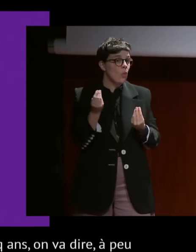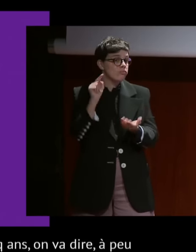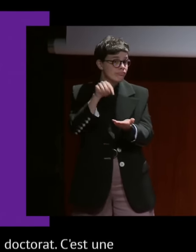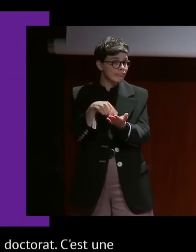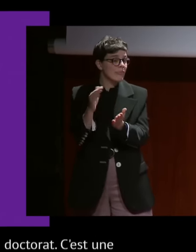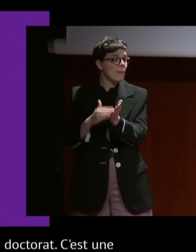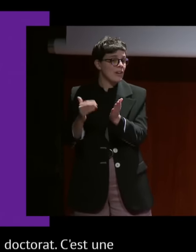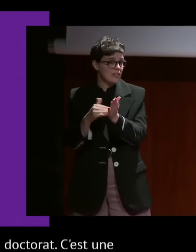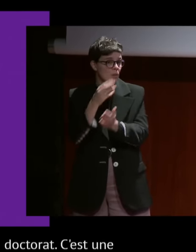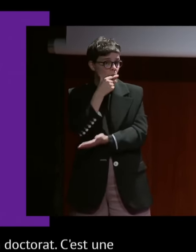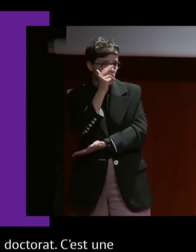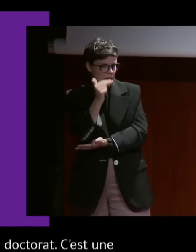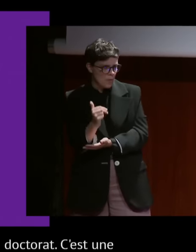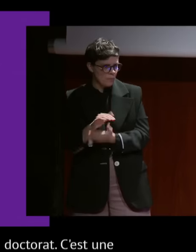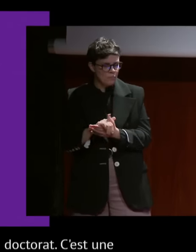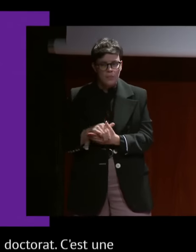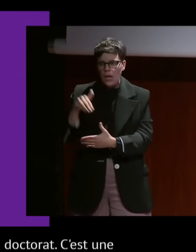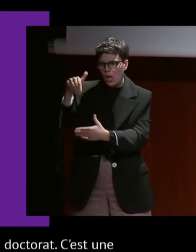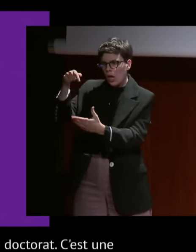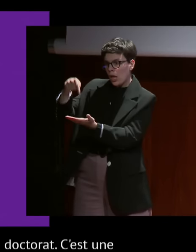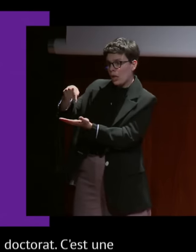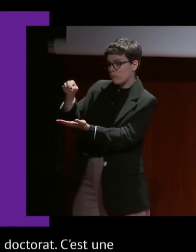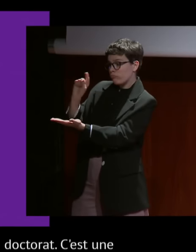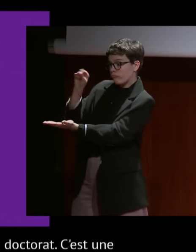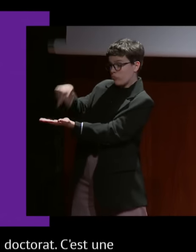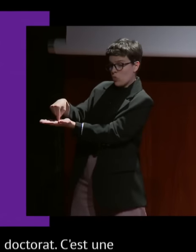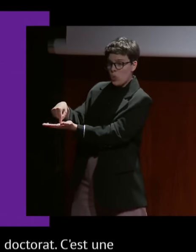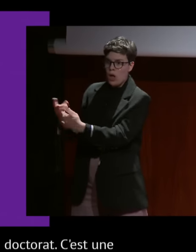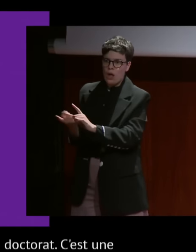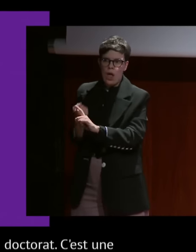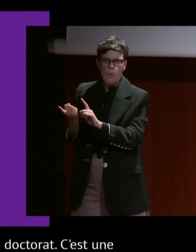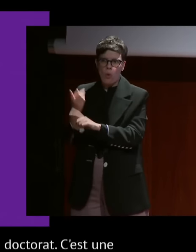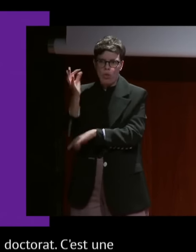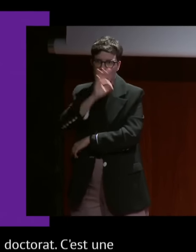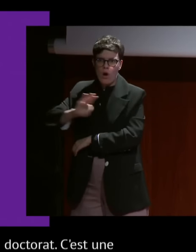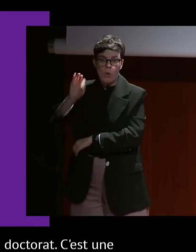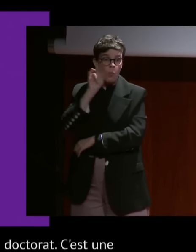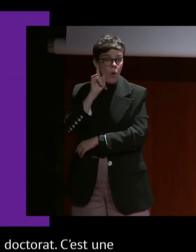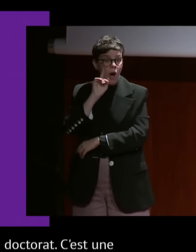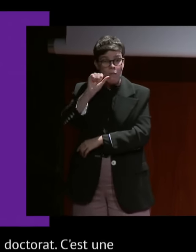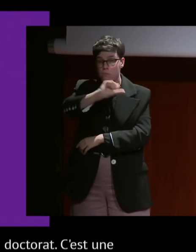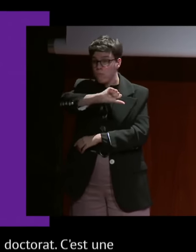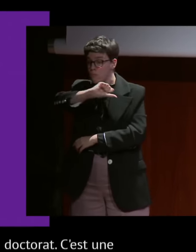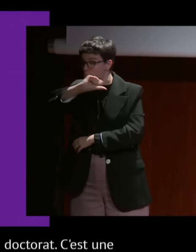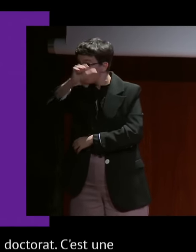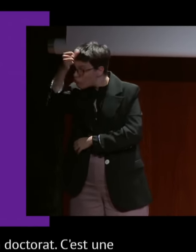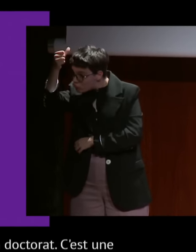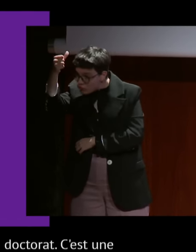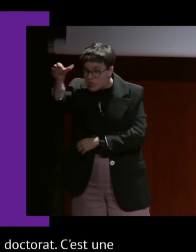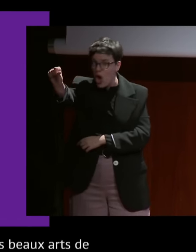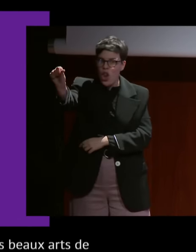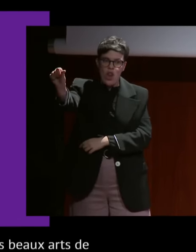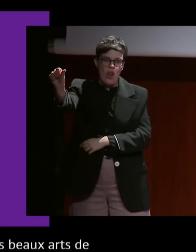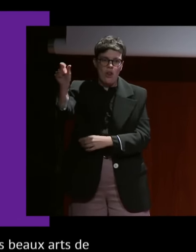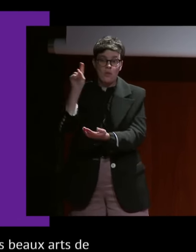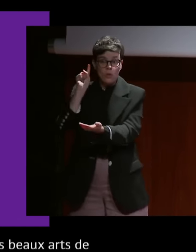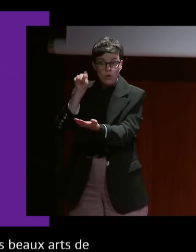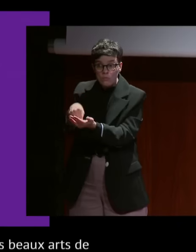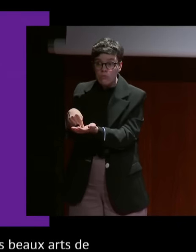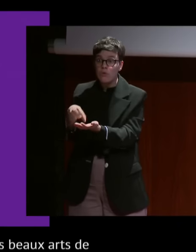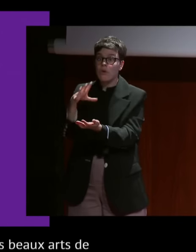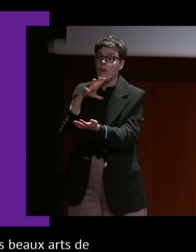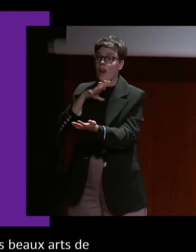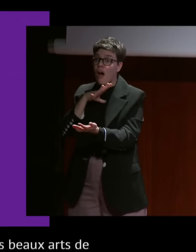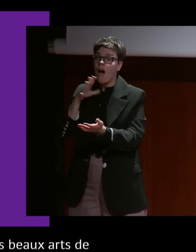doctorat, j'étais aux Beaux-Arts à Marseille. Et c'est un lieu important en France parce que c'est